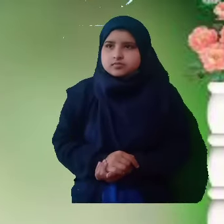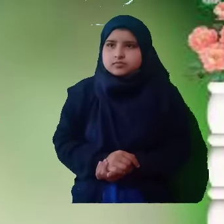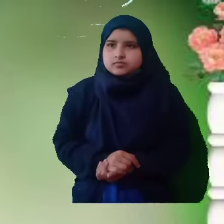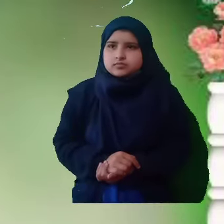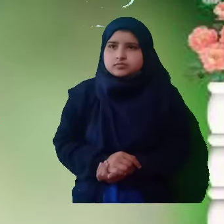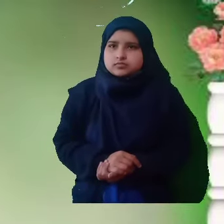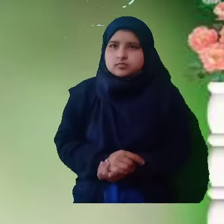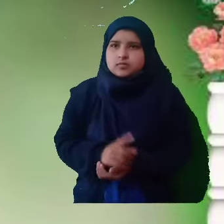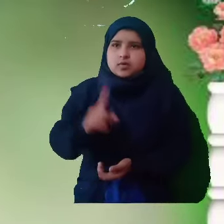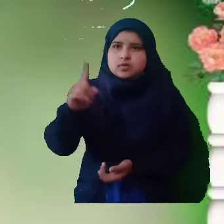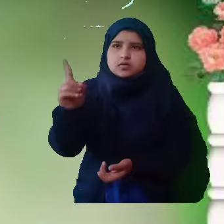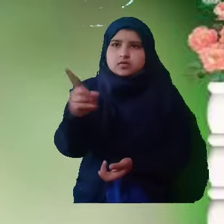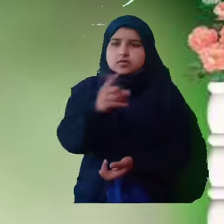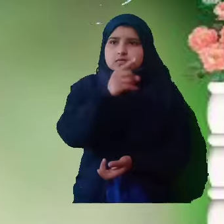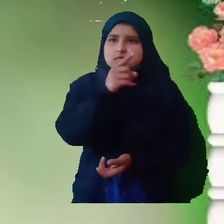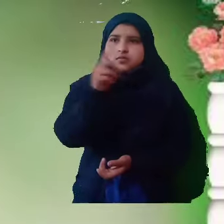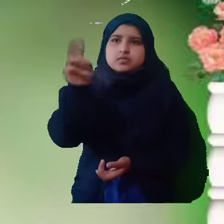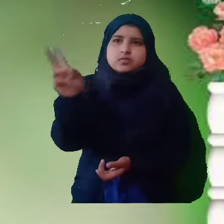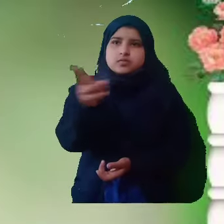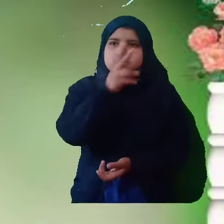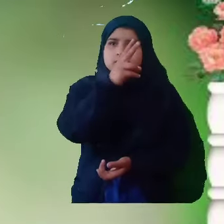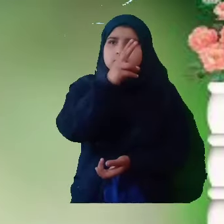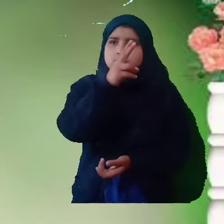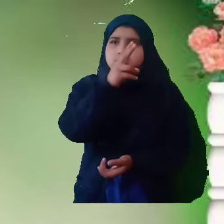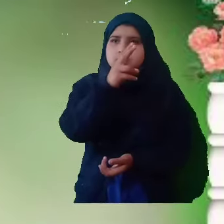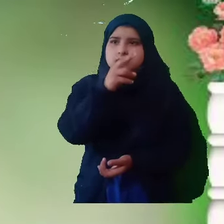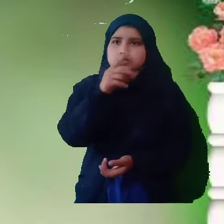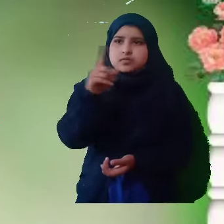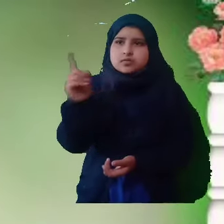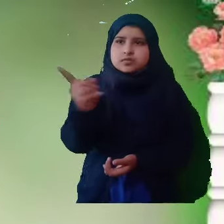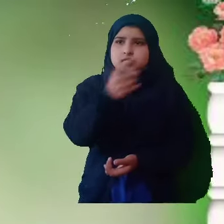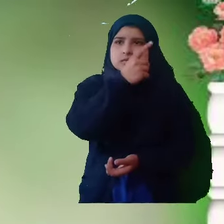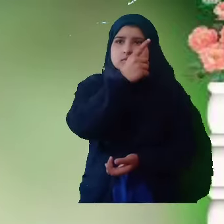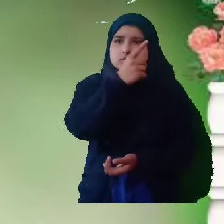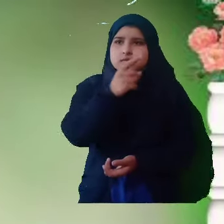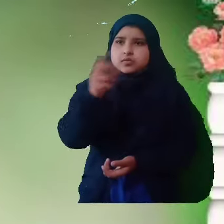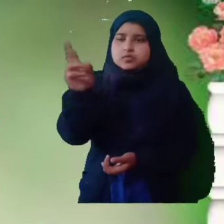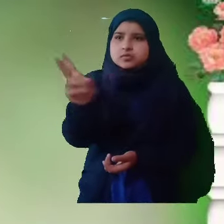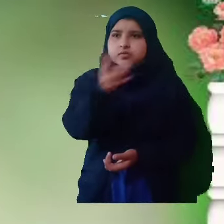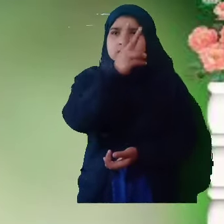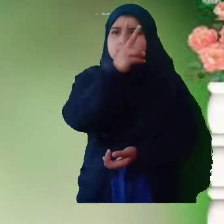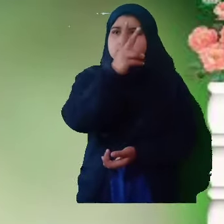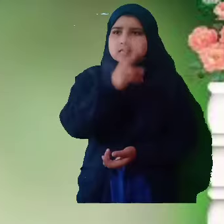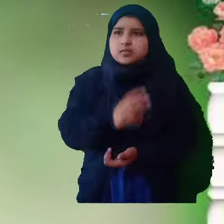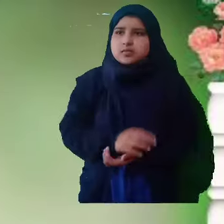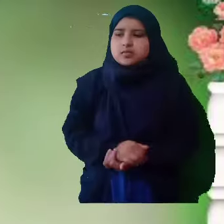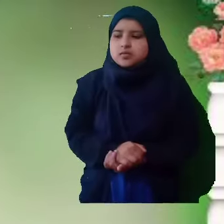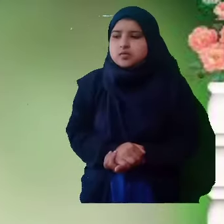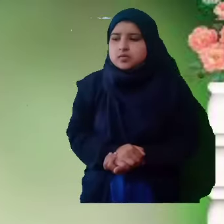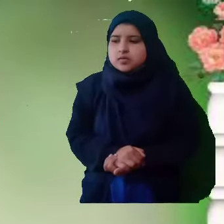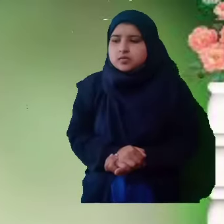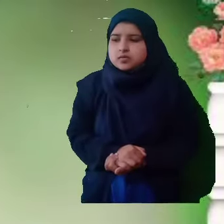अदद जैसे ऐसे 1 2 अदद नंबर्स को।